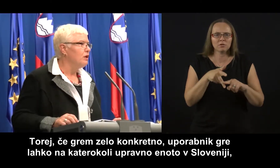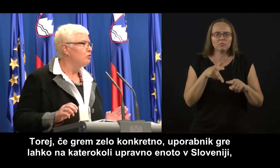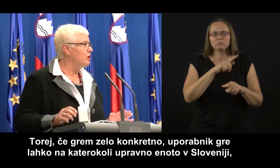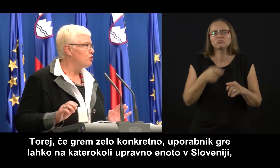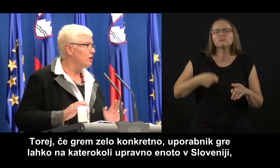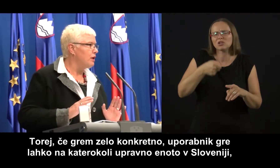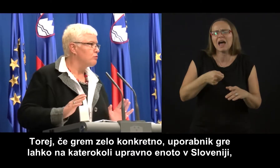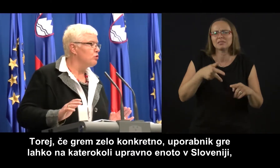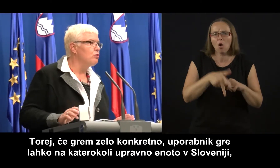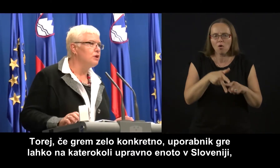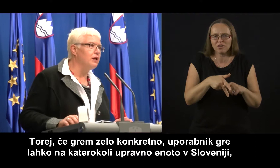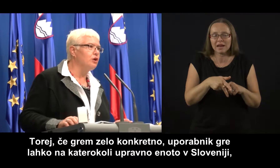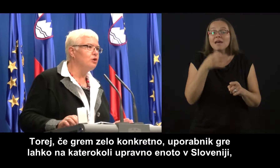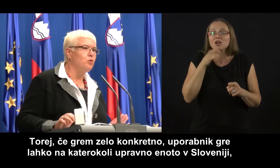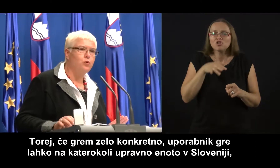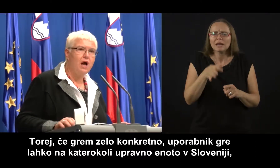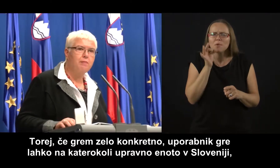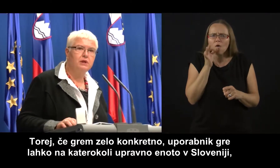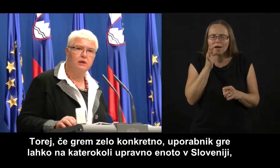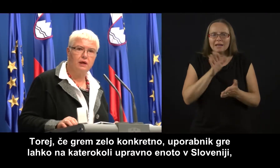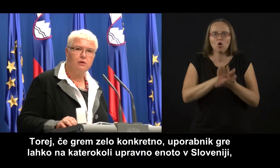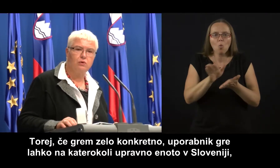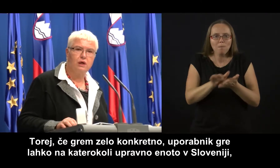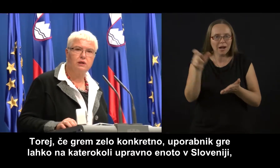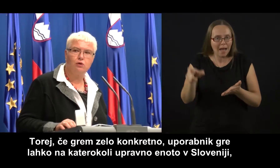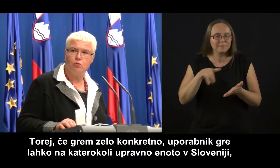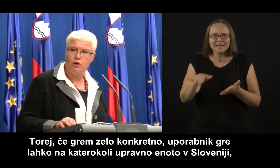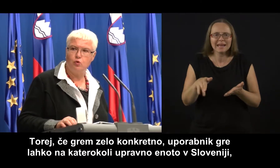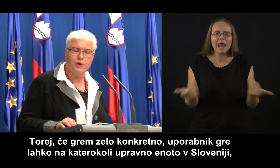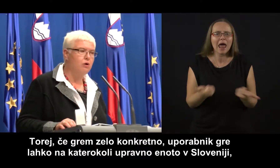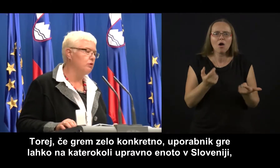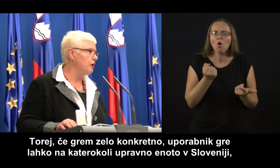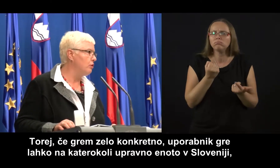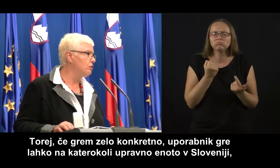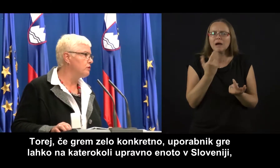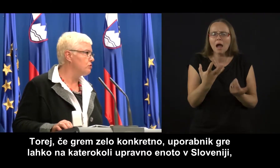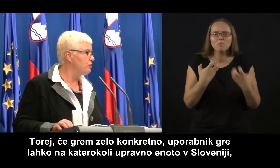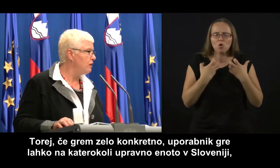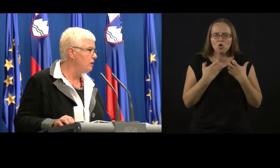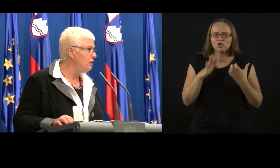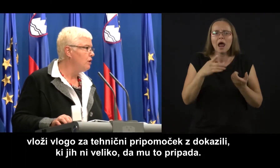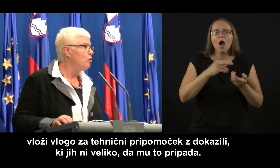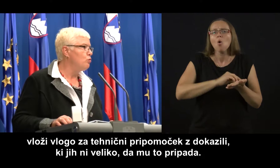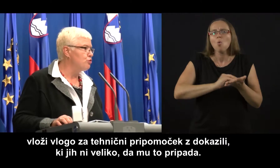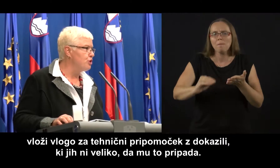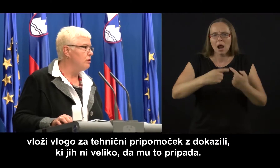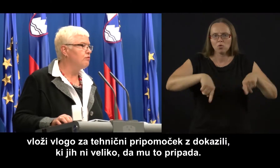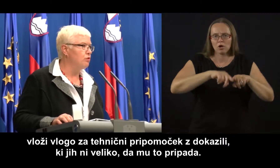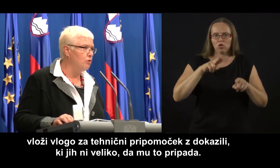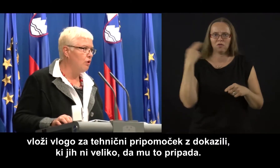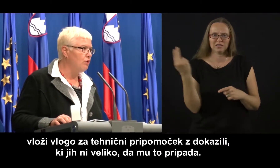ovirami. Torej, če grem zelo konkretno, uporabnik gre lahko na katerokoli upravno enoto v Sloveniji,